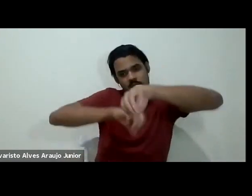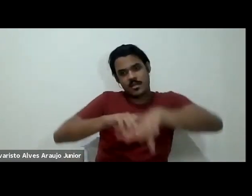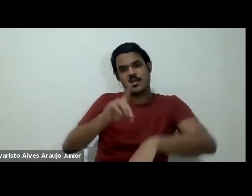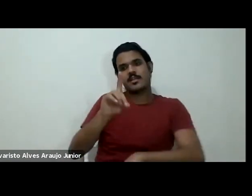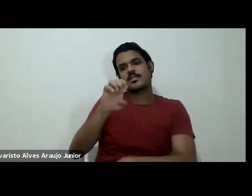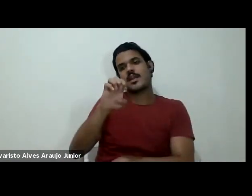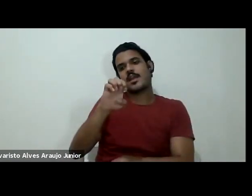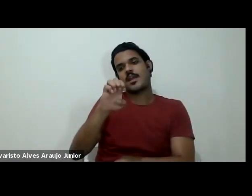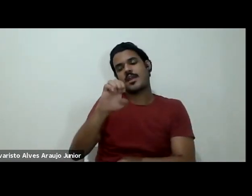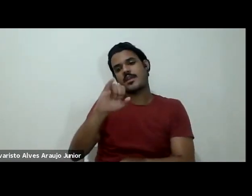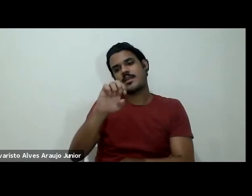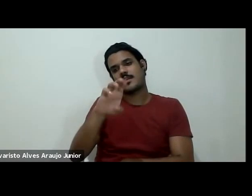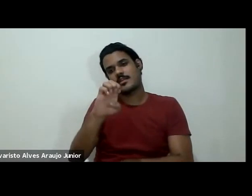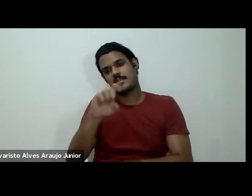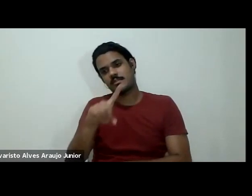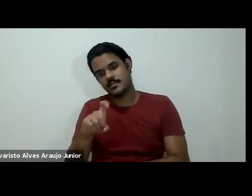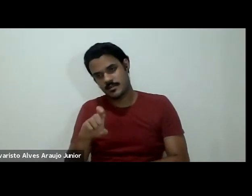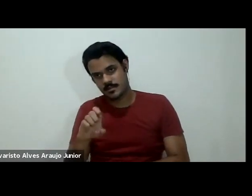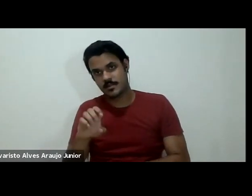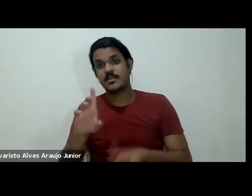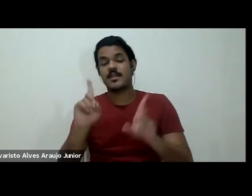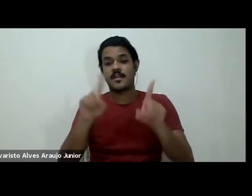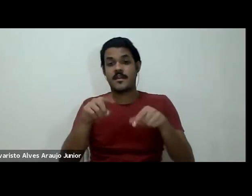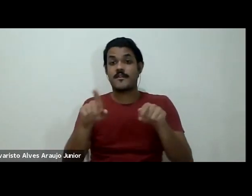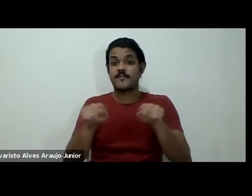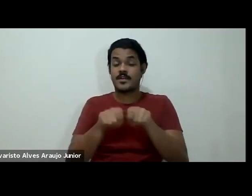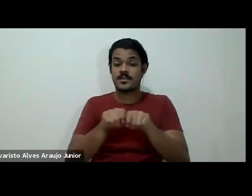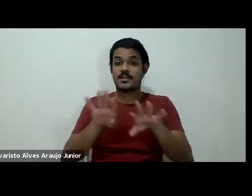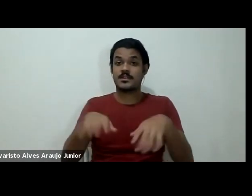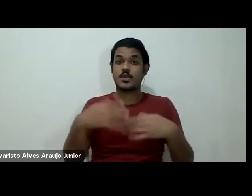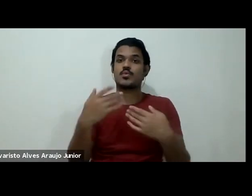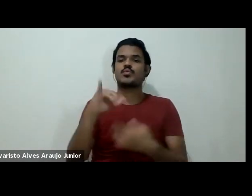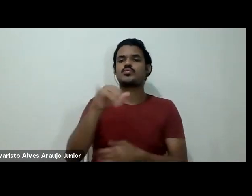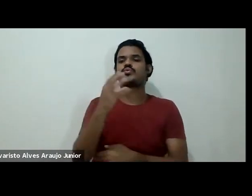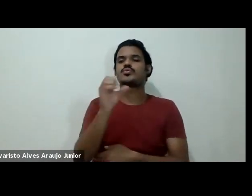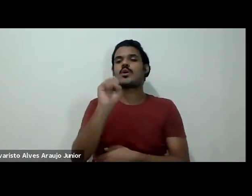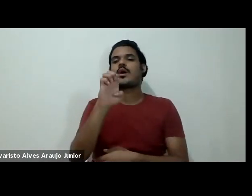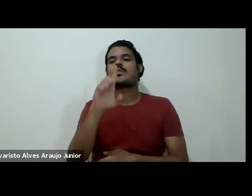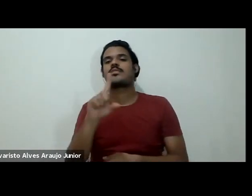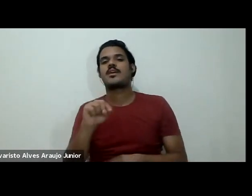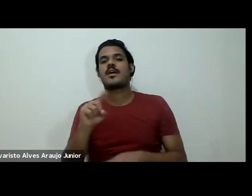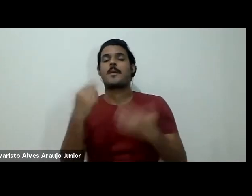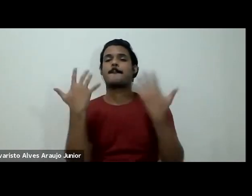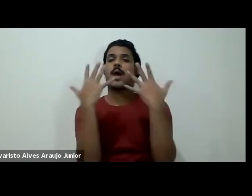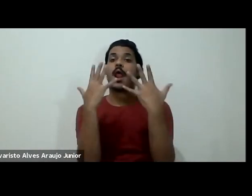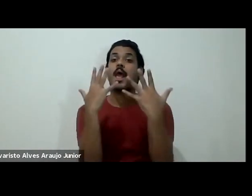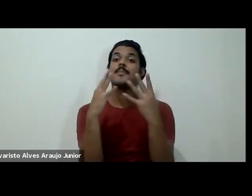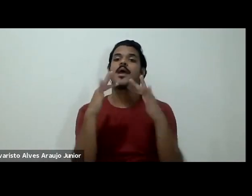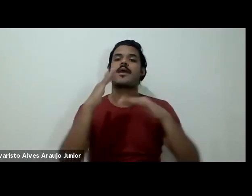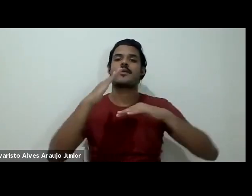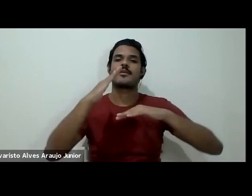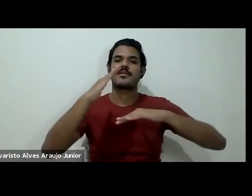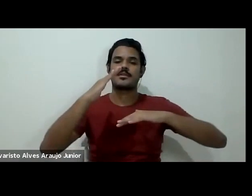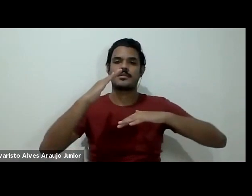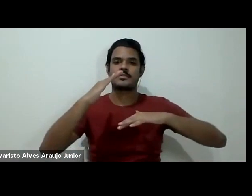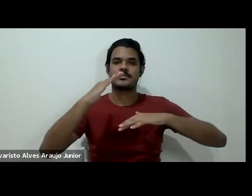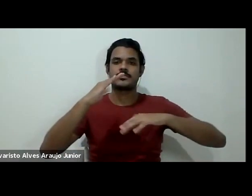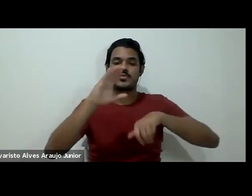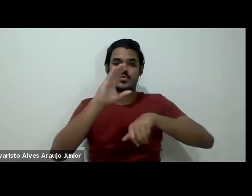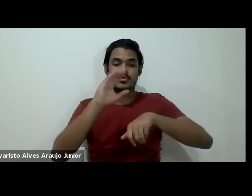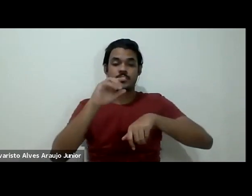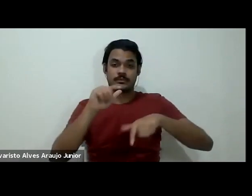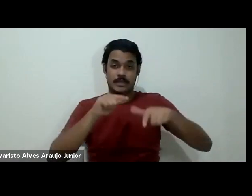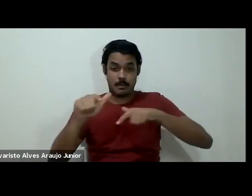bom. José Carlos Rodrigues, parabéns a todos pelo trabalho, estou fazendo o curso com a professora Deise no